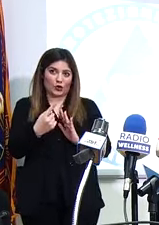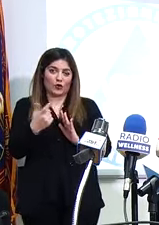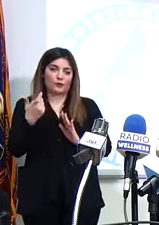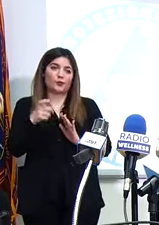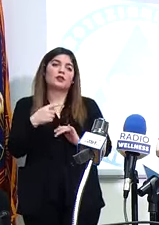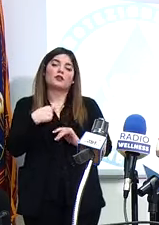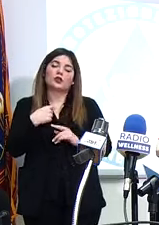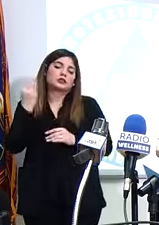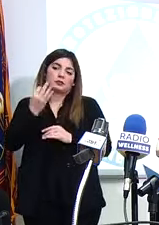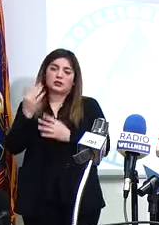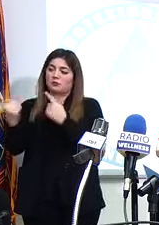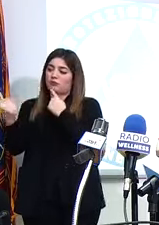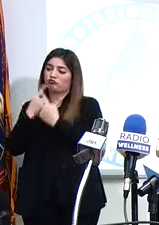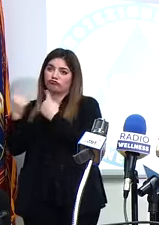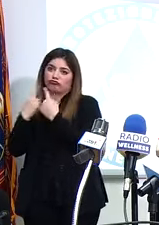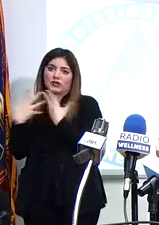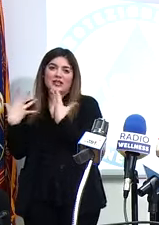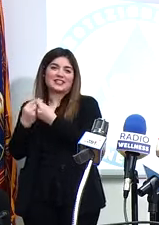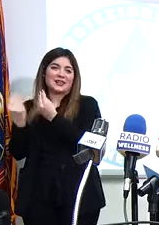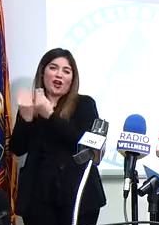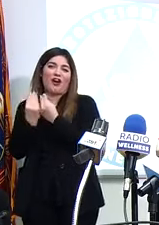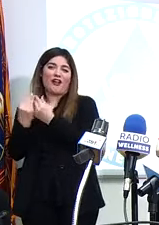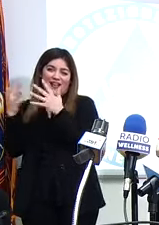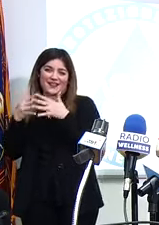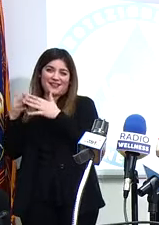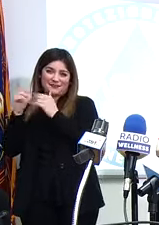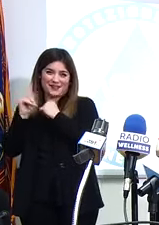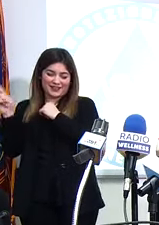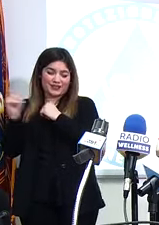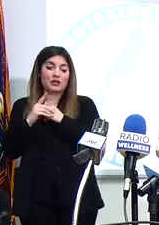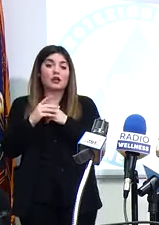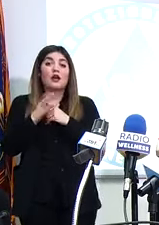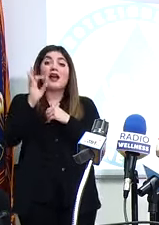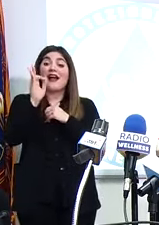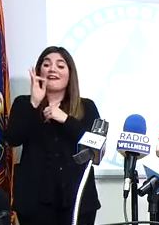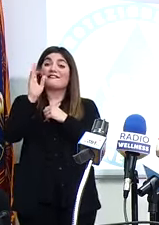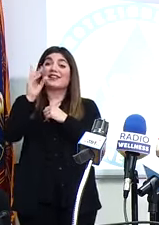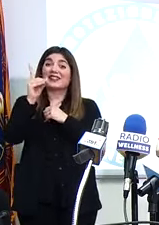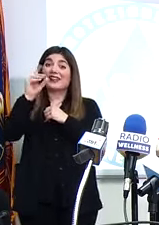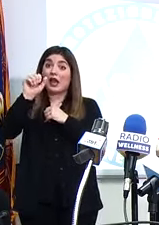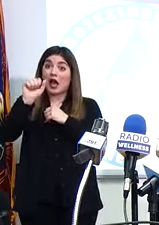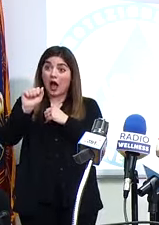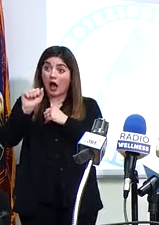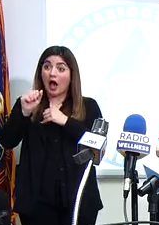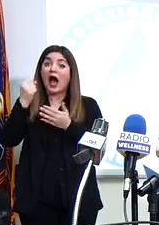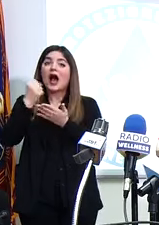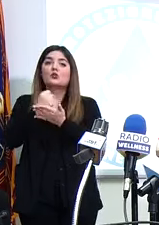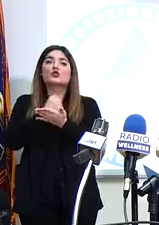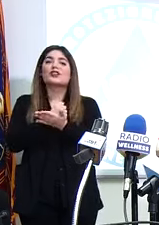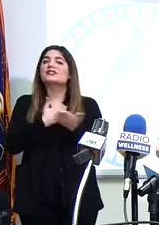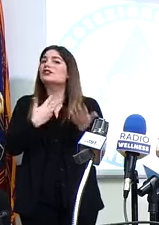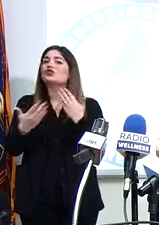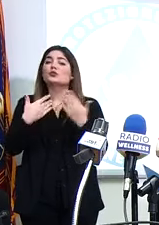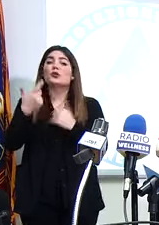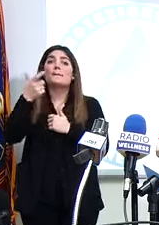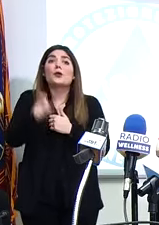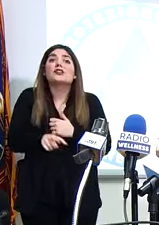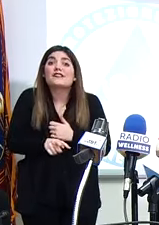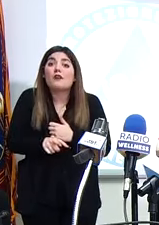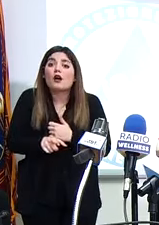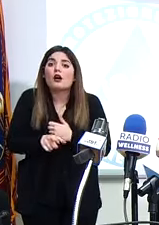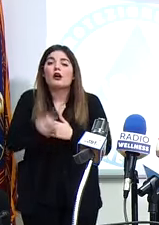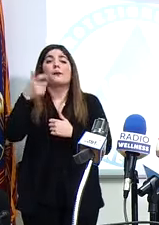con colleghi che lavorano negli Stati Uniti, perché l'FDA li ha autorizzati subito? Perché si sono